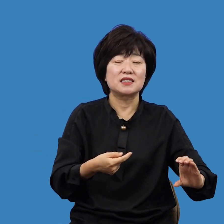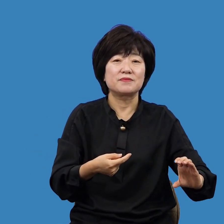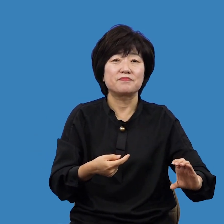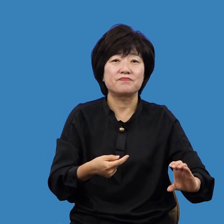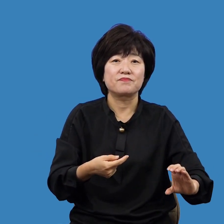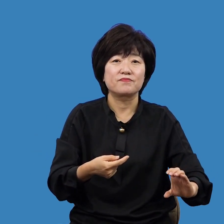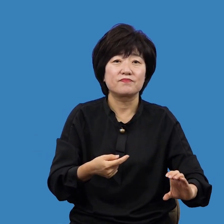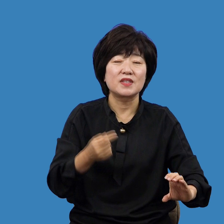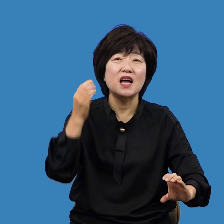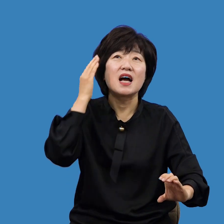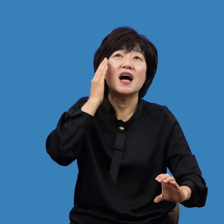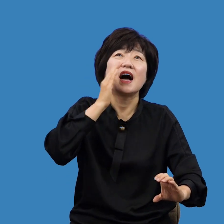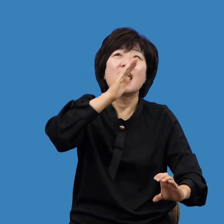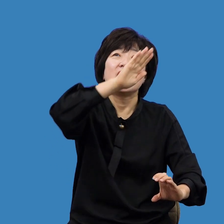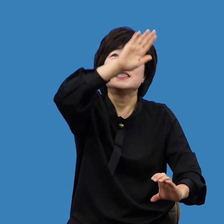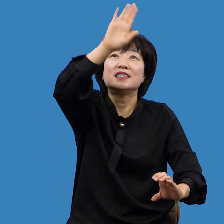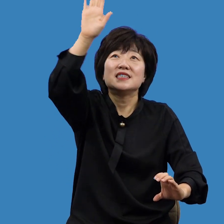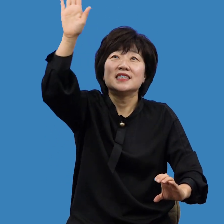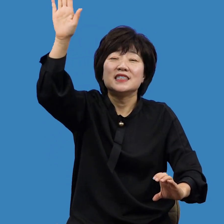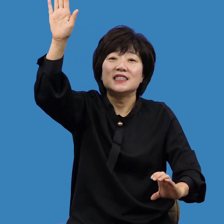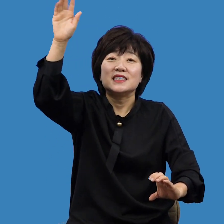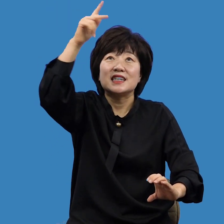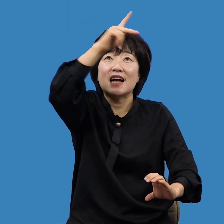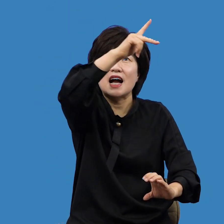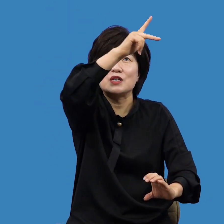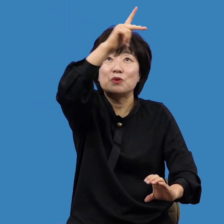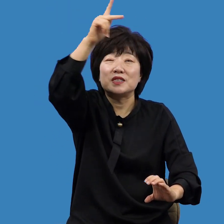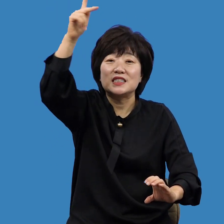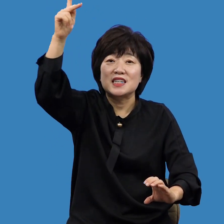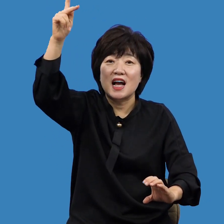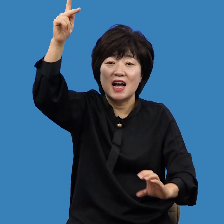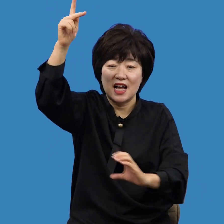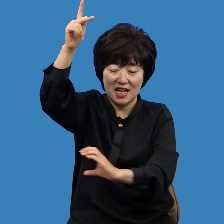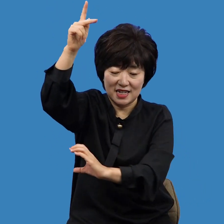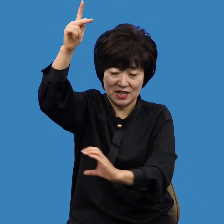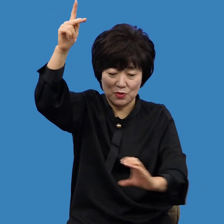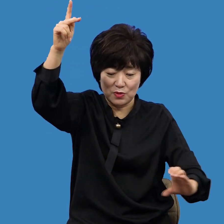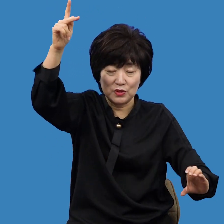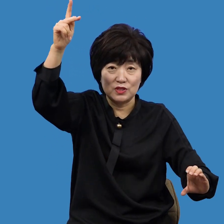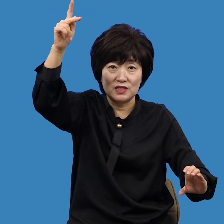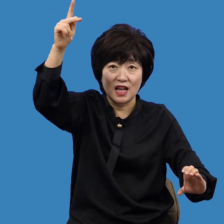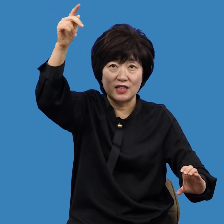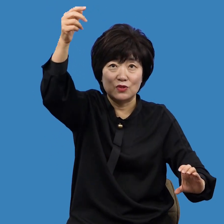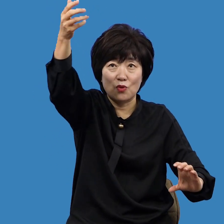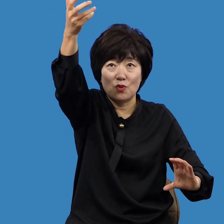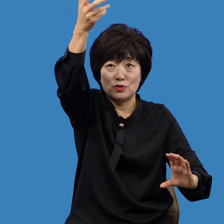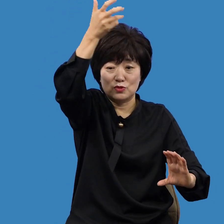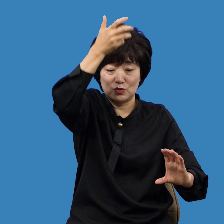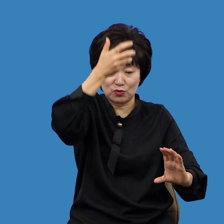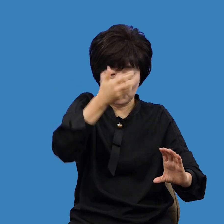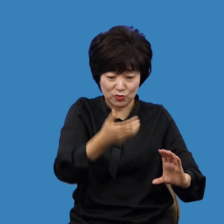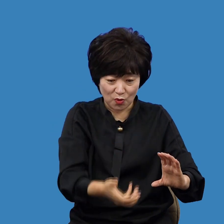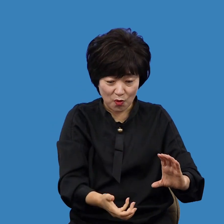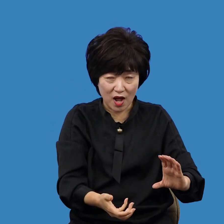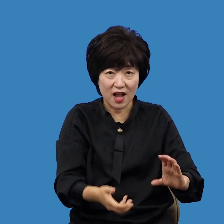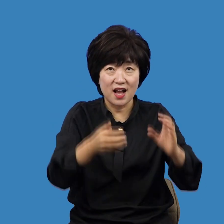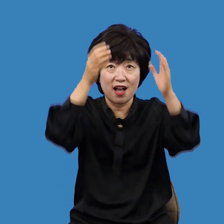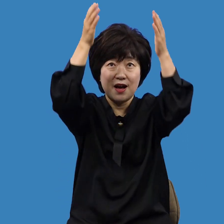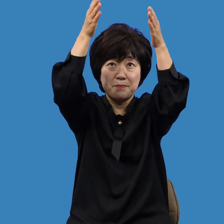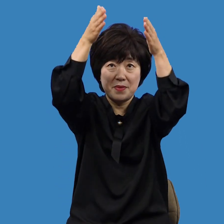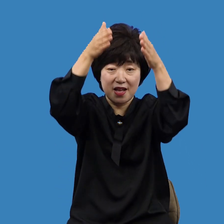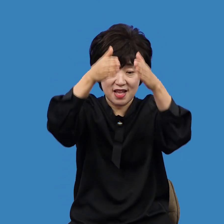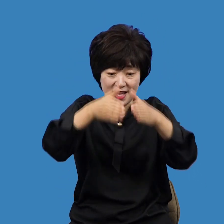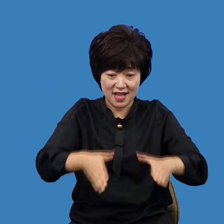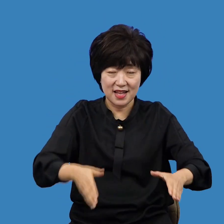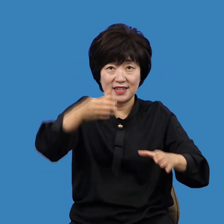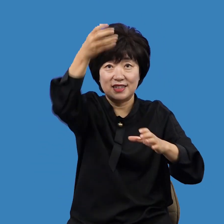그러면 하늘이 카이로스가 크로노스 안으로 터치해서 들어오지 않으면 그냥 크로노스는 생존을 위해서 쭉 흘러가는